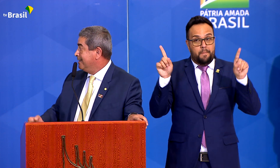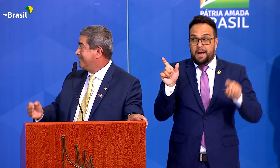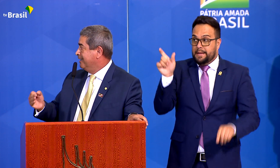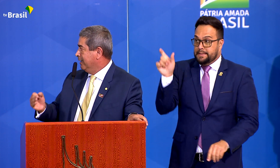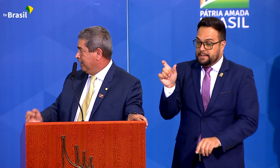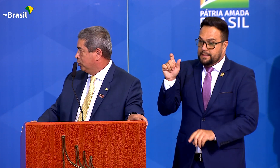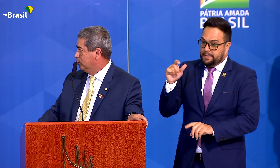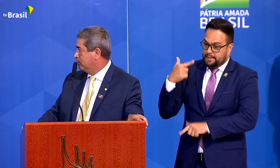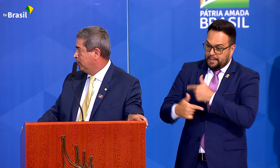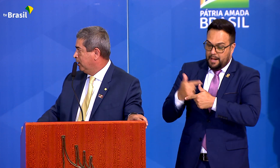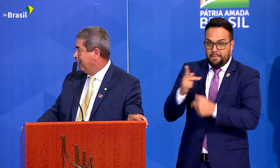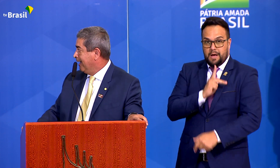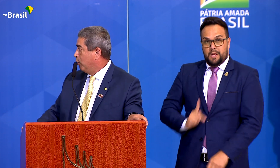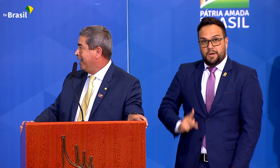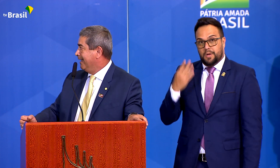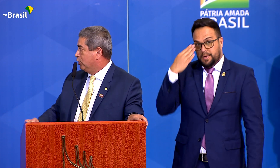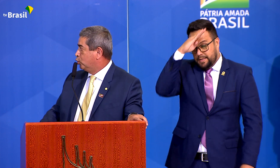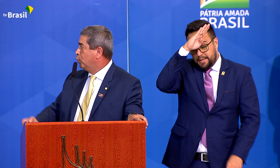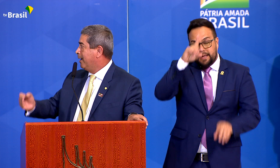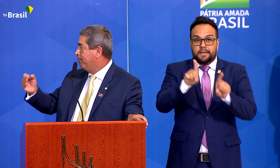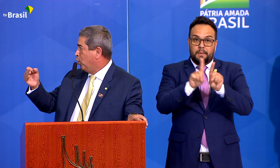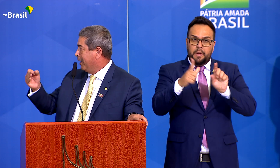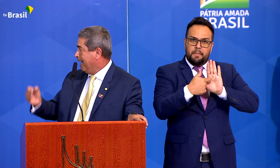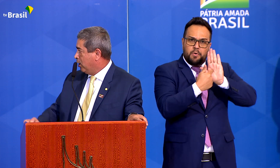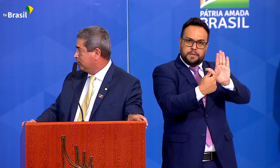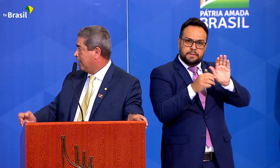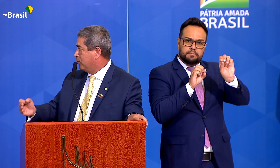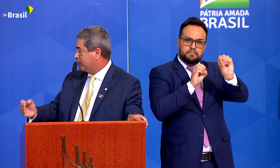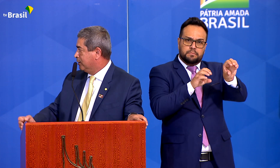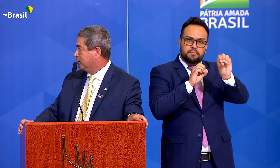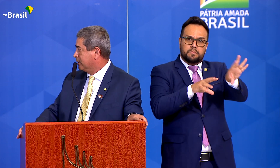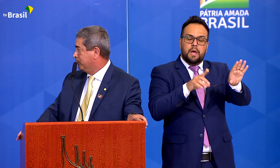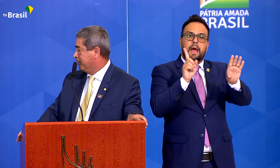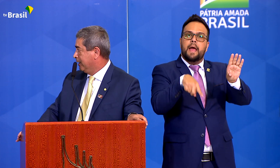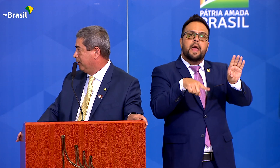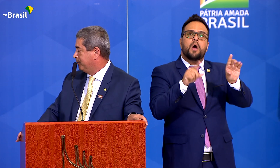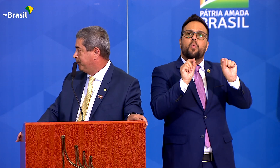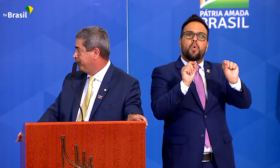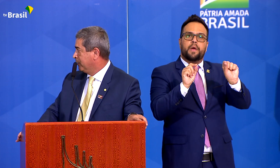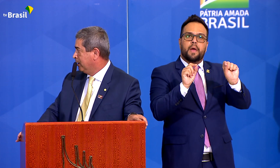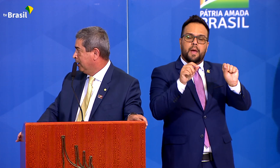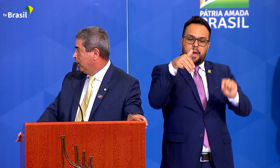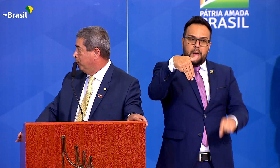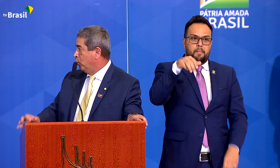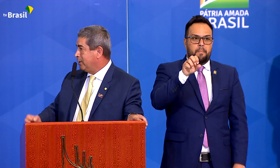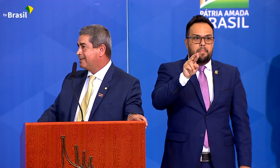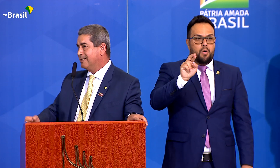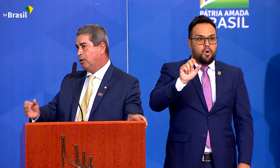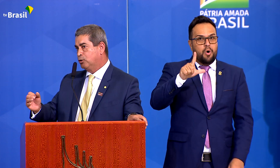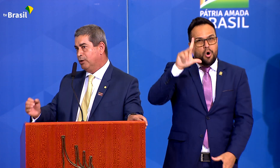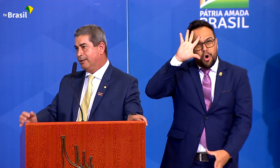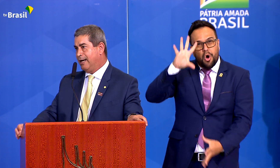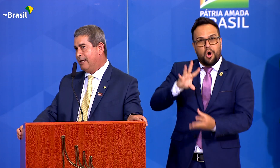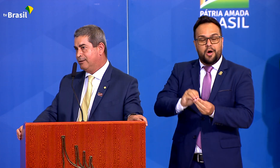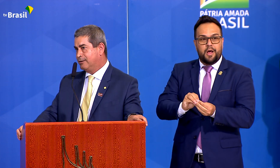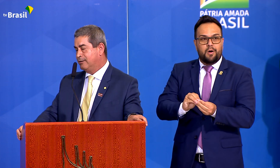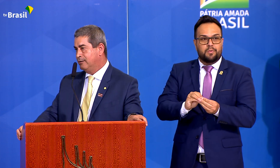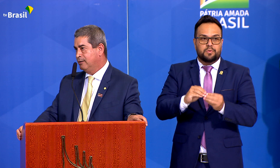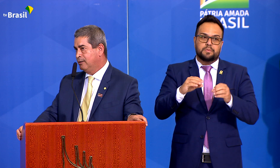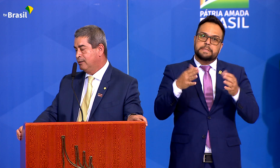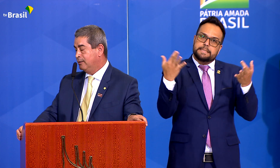e ensinando é uma leitura moral da Constituição Federal muitas